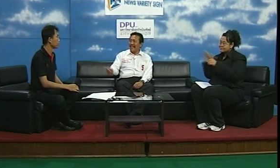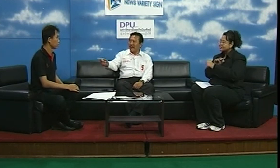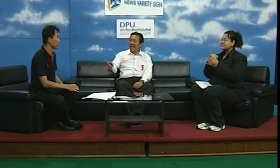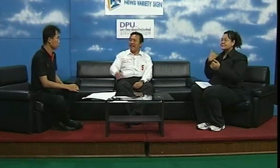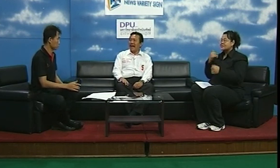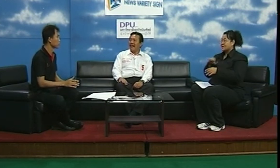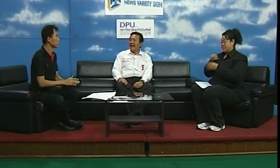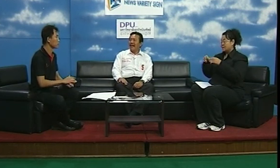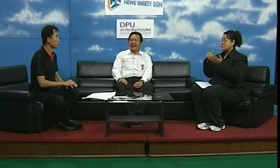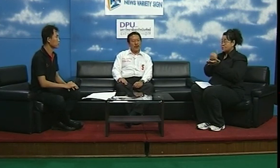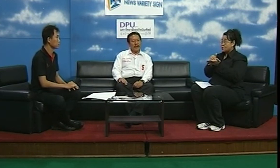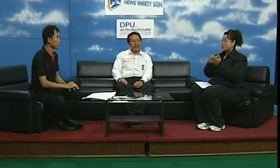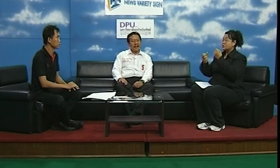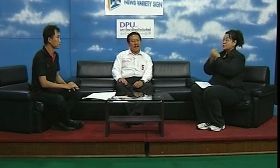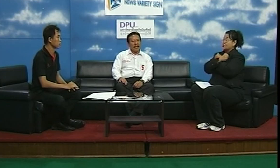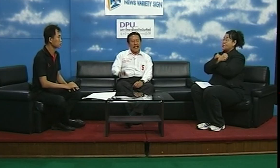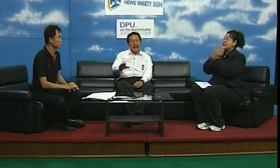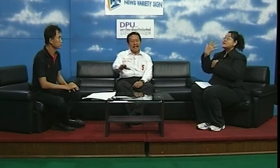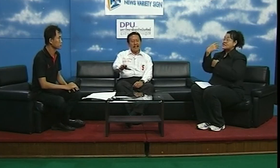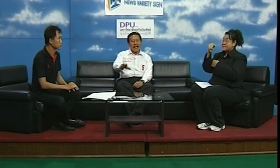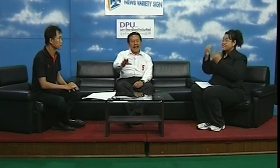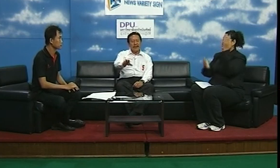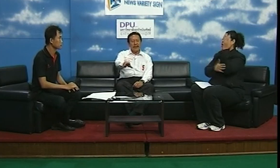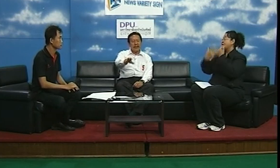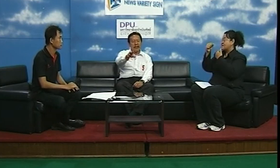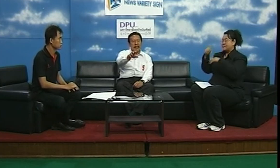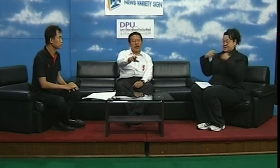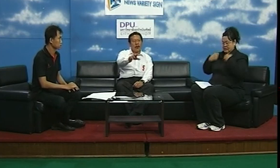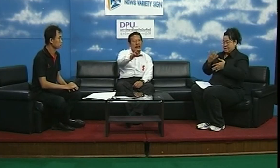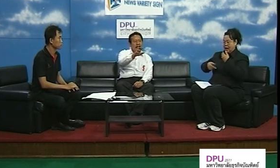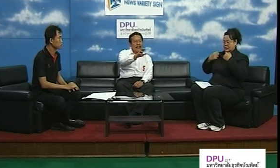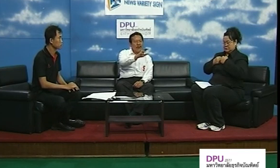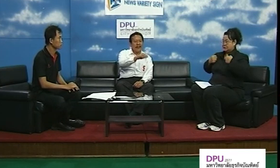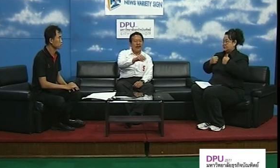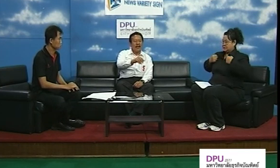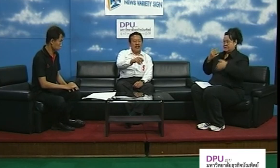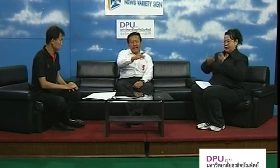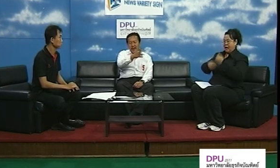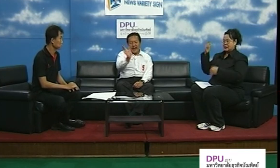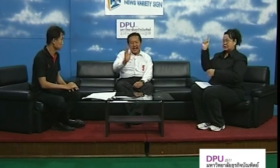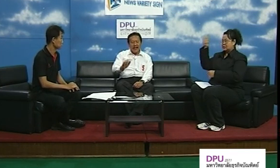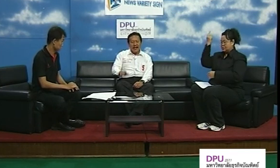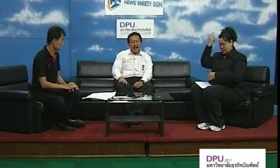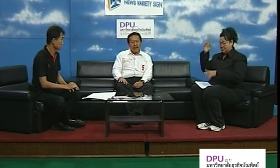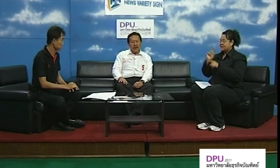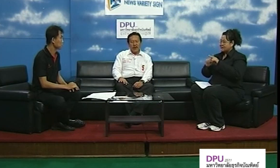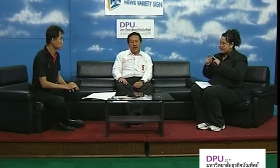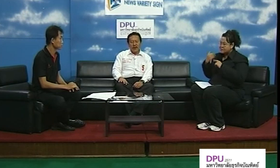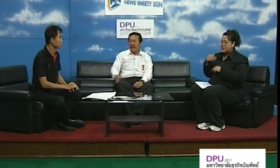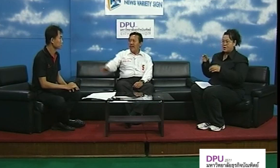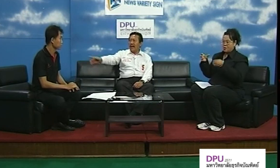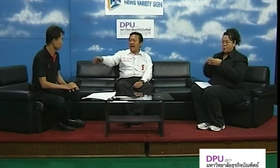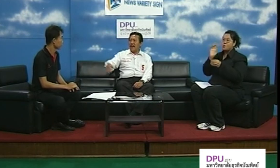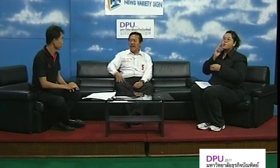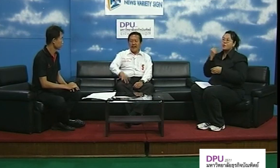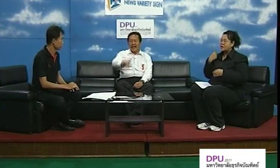ถาคเคยไป ที่สุขวสิบกจะมีร้านค้าต่ๆ ขายเสือยืดขายของ ขายใหนกทองเที่ยวแลวบิเวณนั้นเขาเปคนห้นหวง